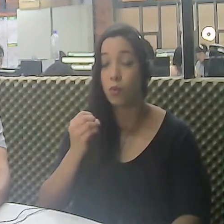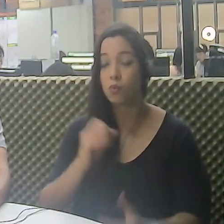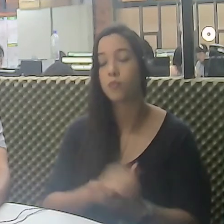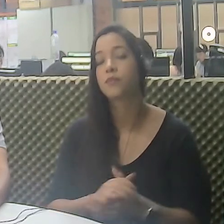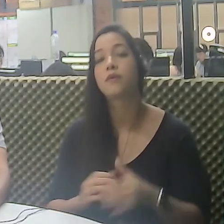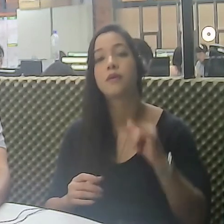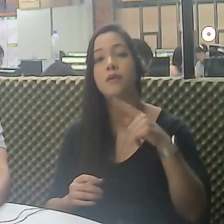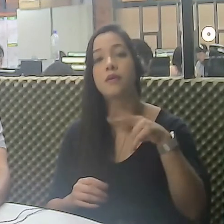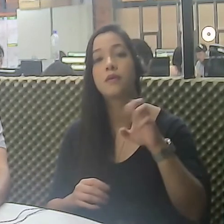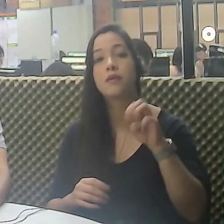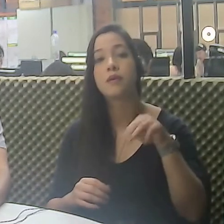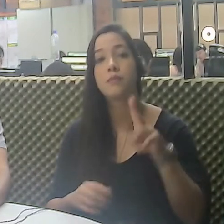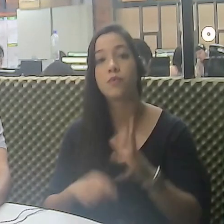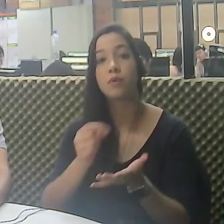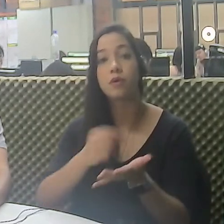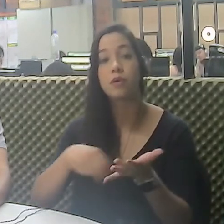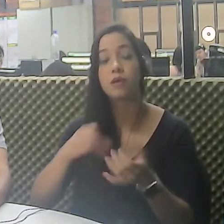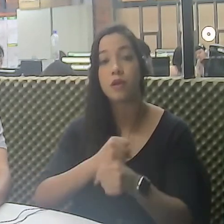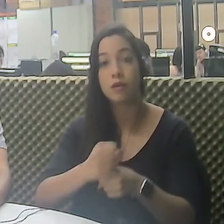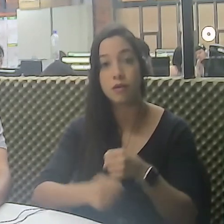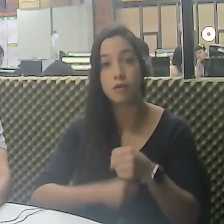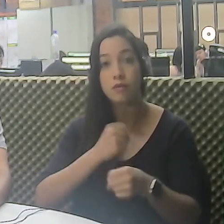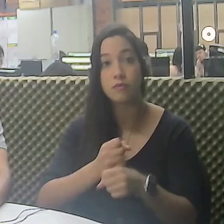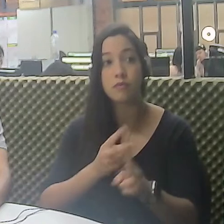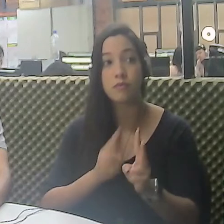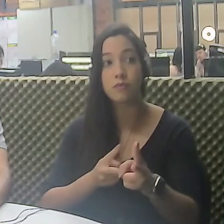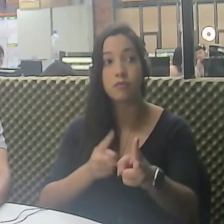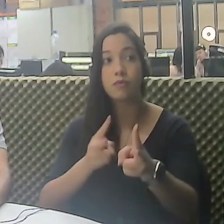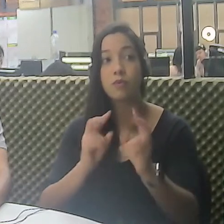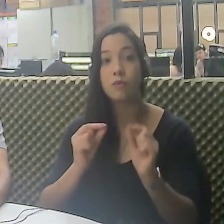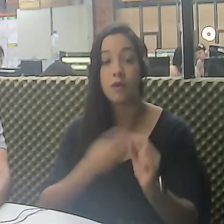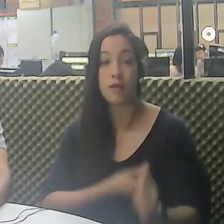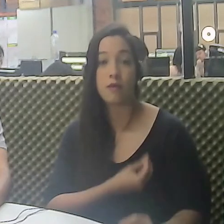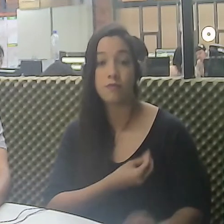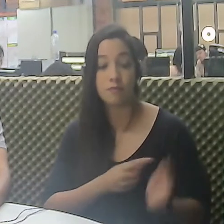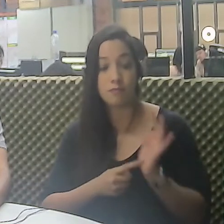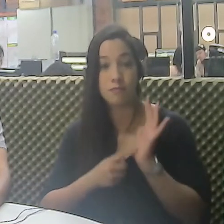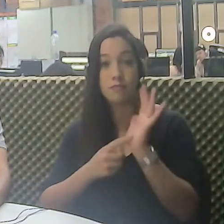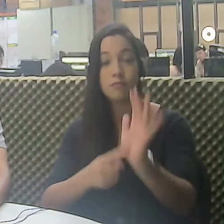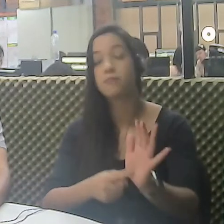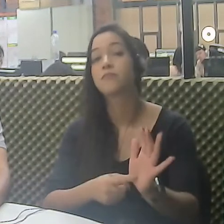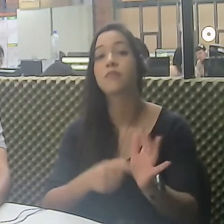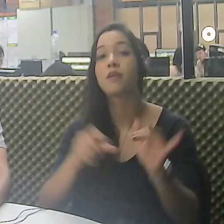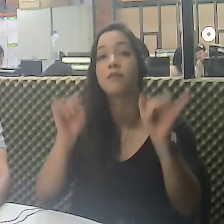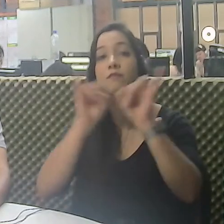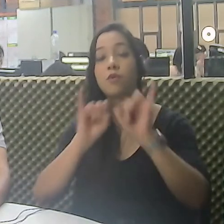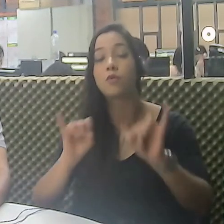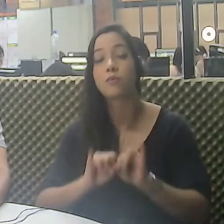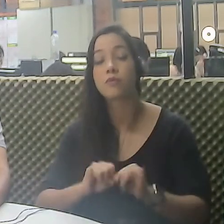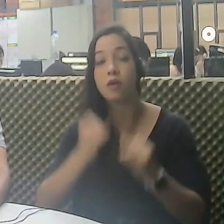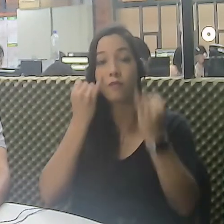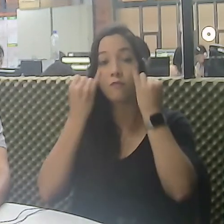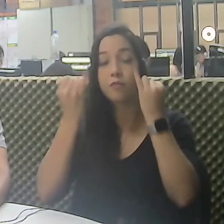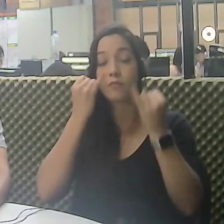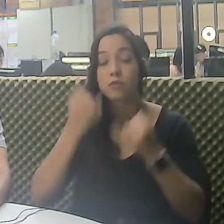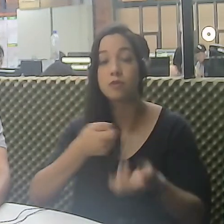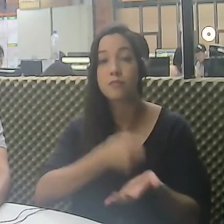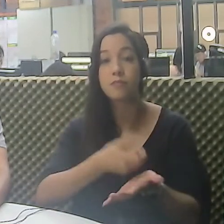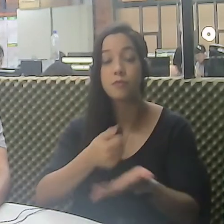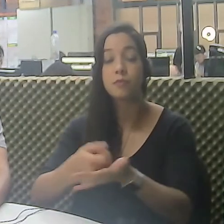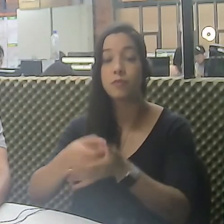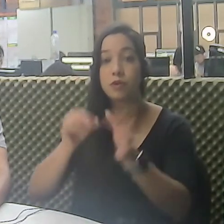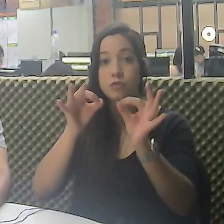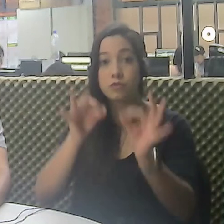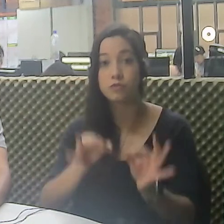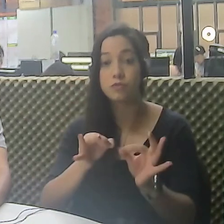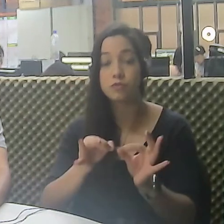segue com o recadastramento anual. O procedimento, conhecido como prova de vida, atualiza dados para o pagamento do benefício em dia. Basta